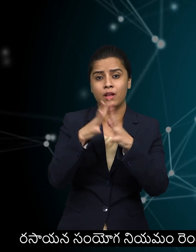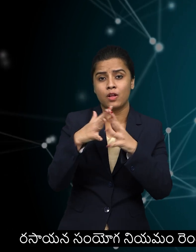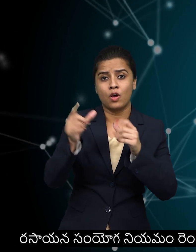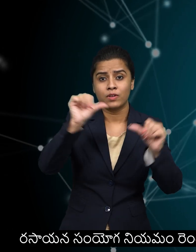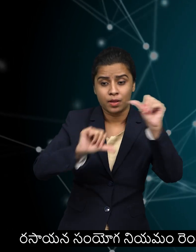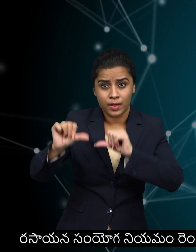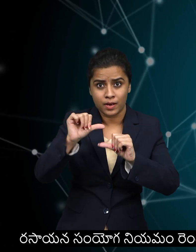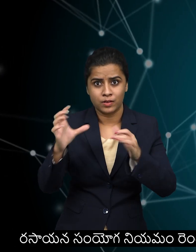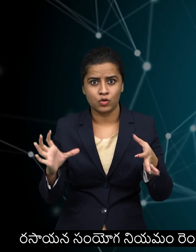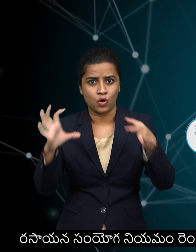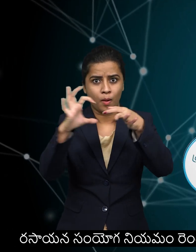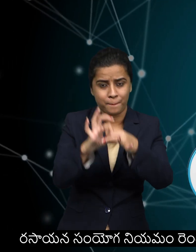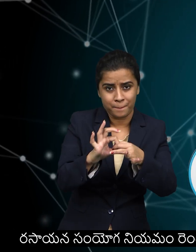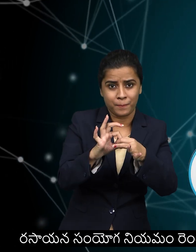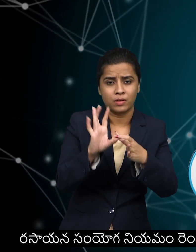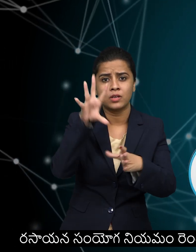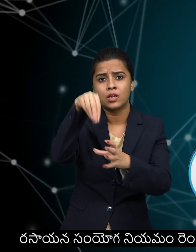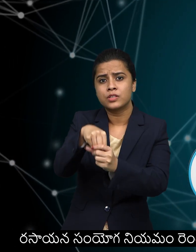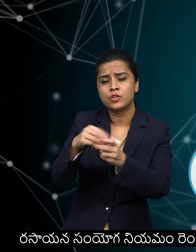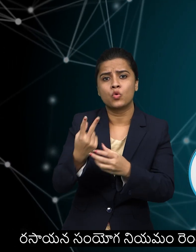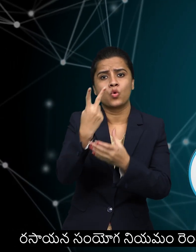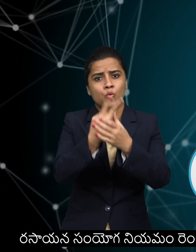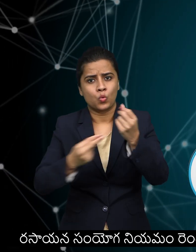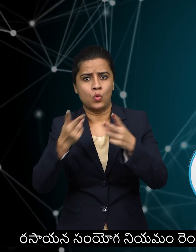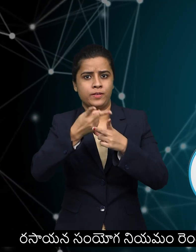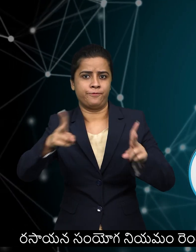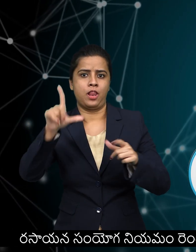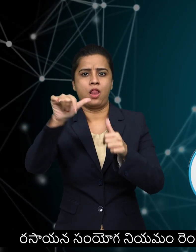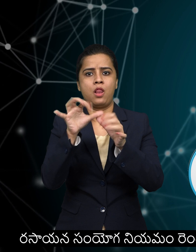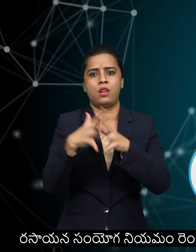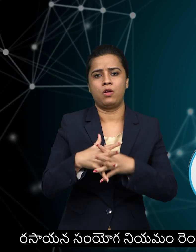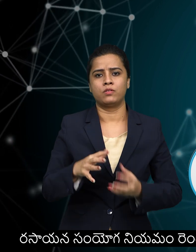రసాయన సంయోగ నియమం రెండు వేర్వేరు నియమాలను కలిగి ఉంటుంది.